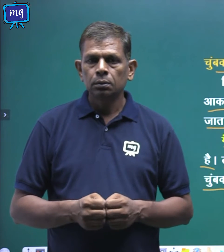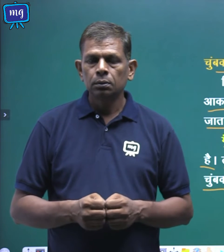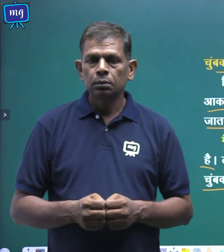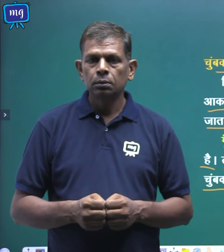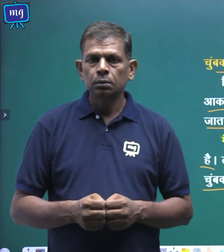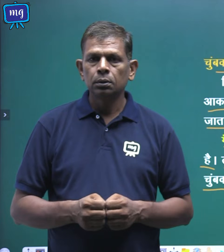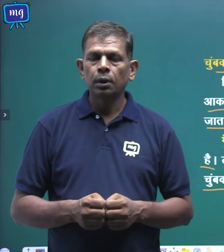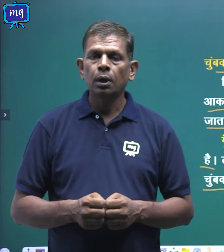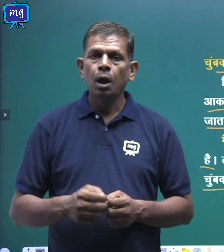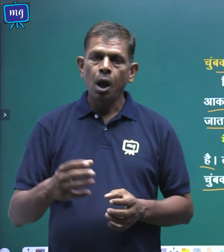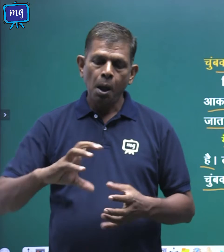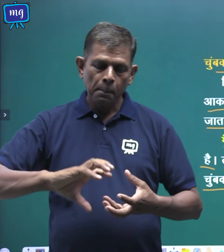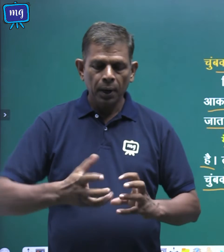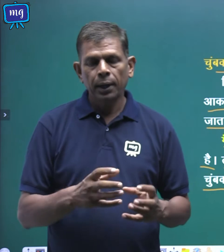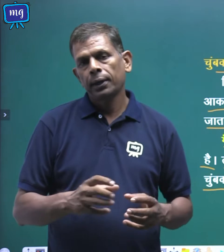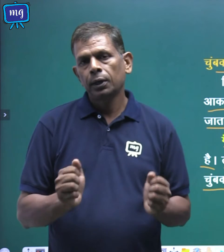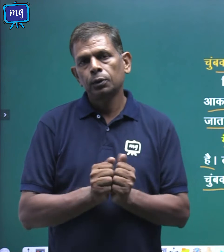कृत्रिम चुंबक